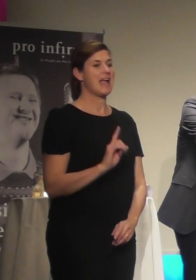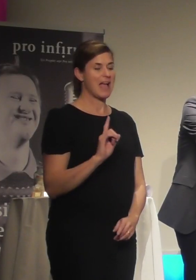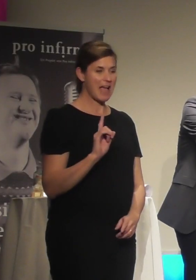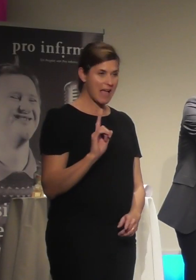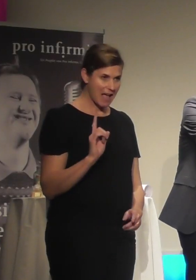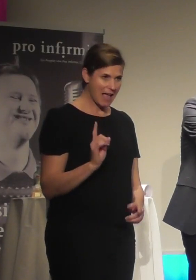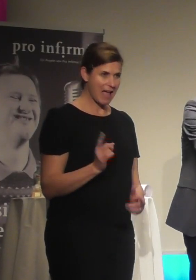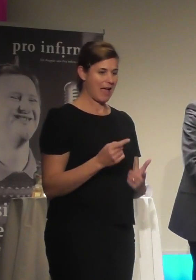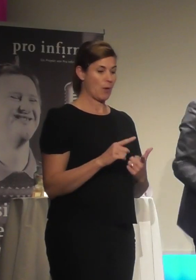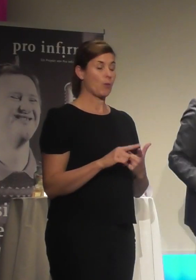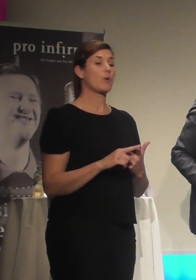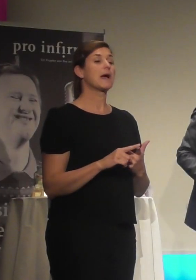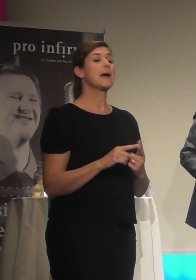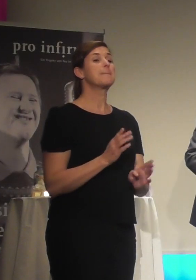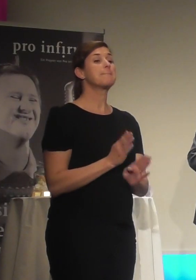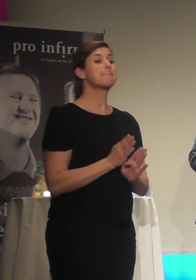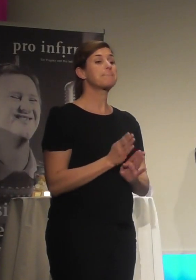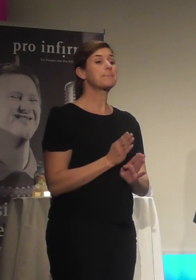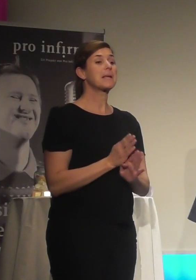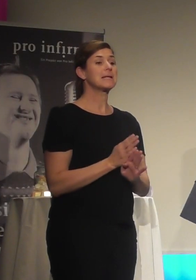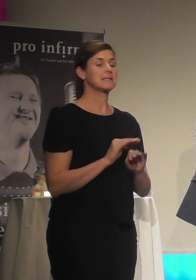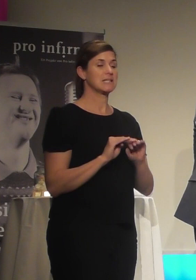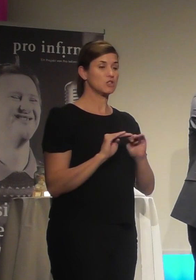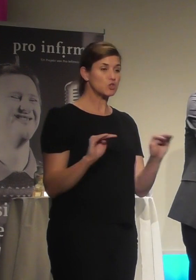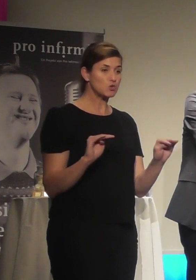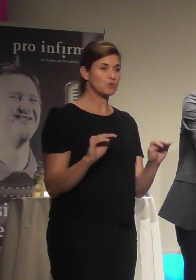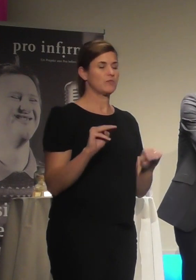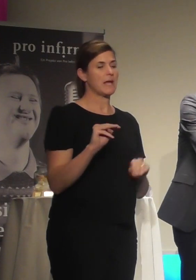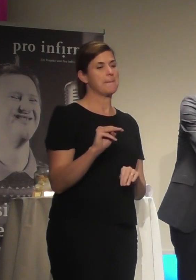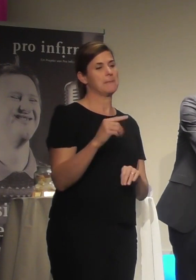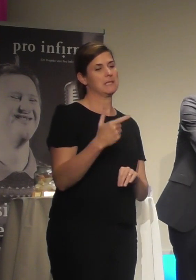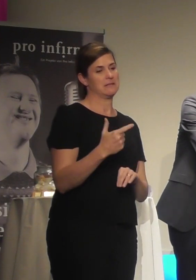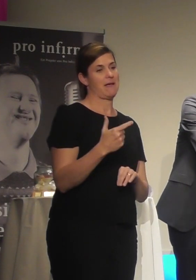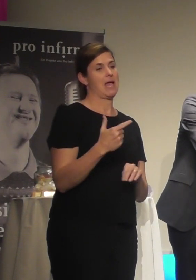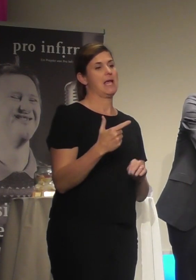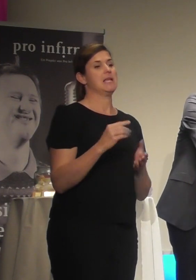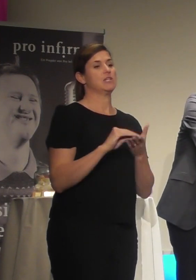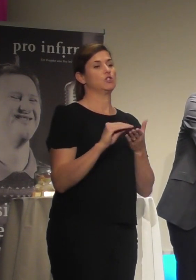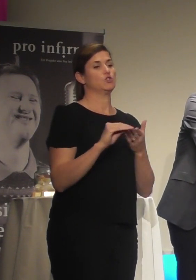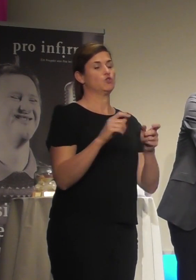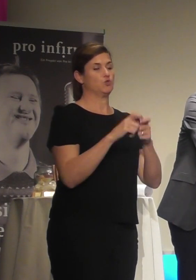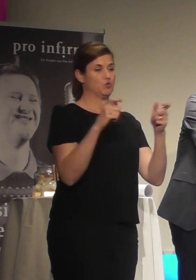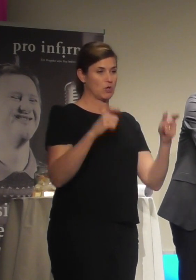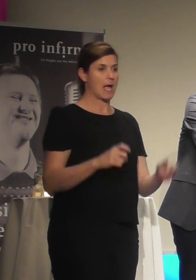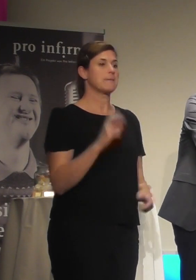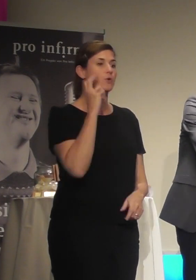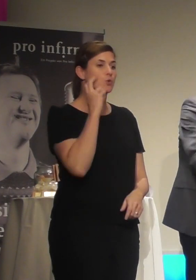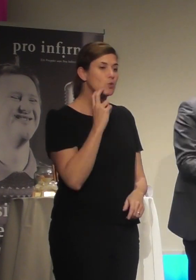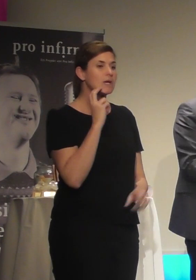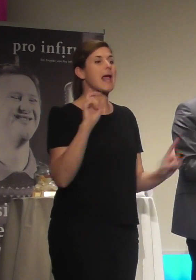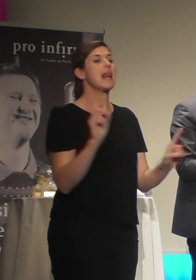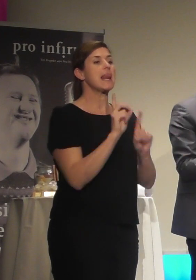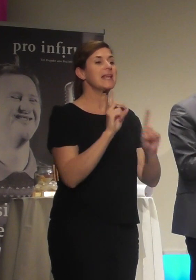die Mittelstufenklasse M2 vom Schulheim Kur mit Das Lied von den Gefühlen.